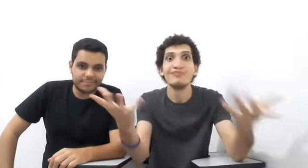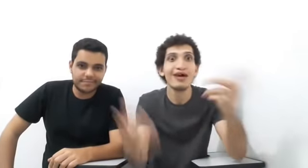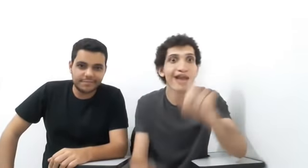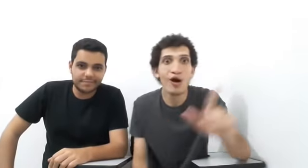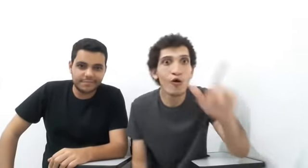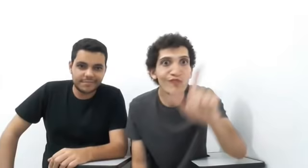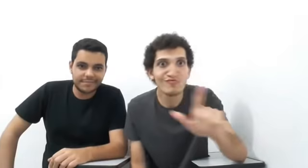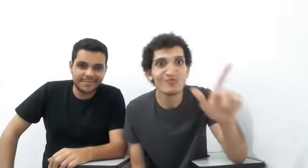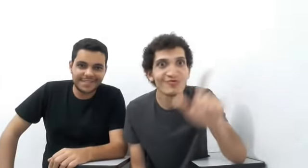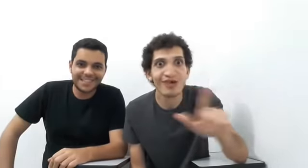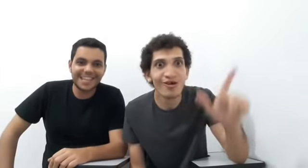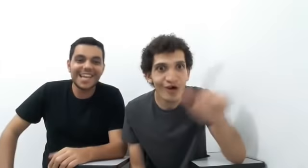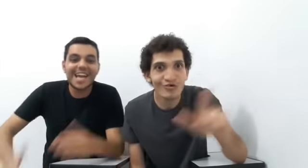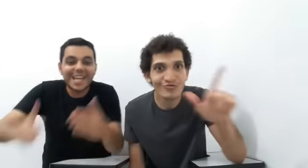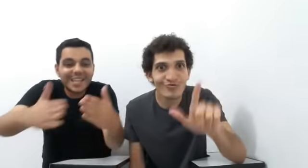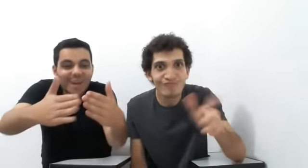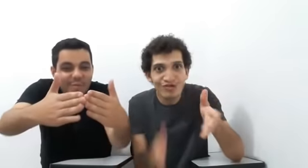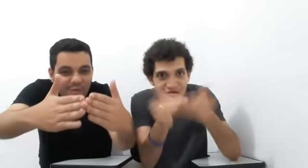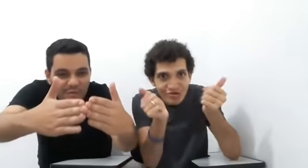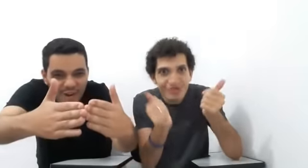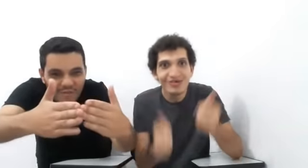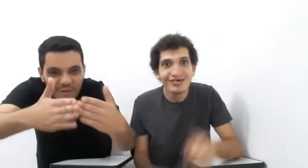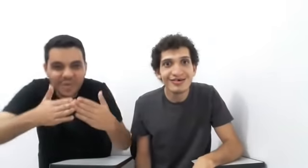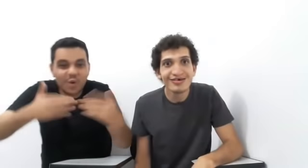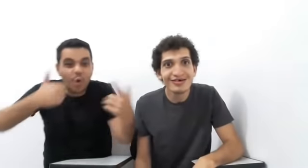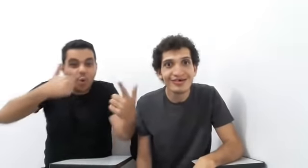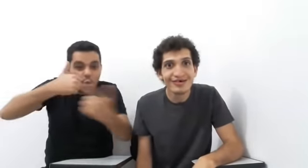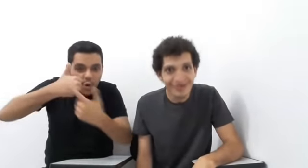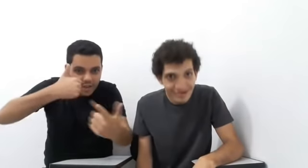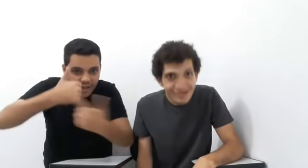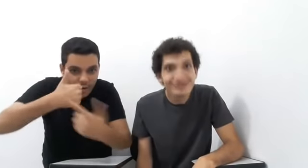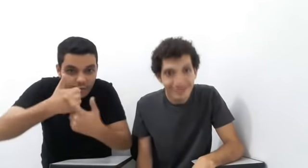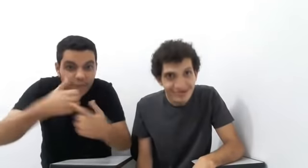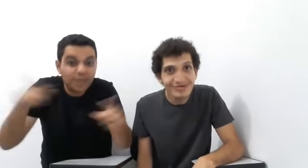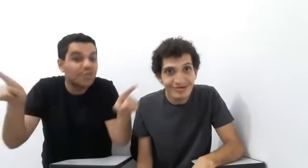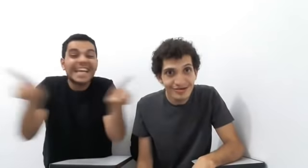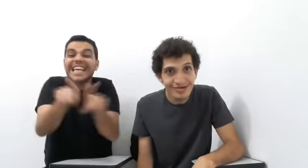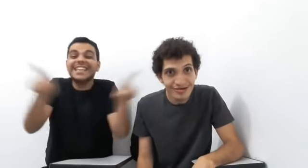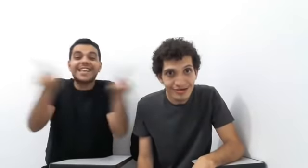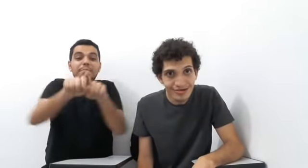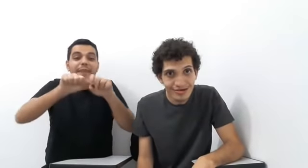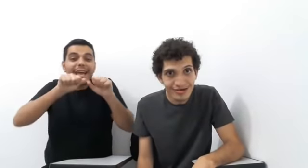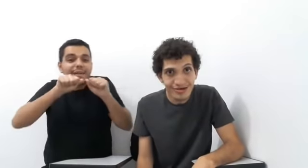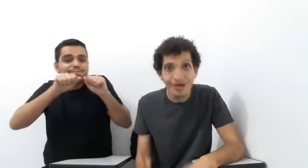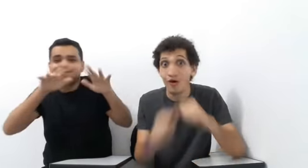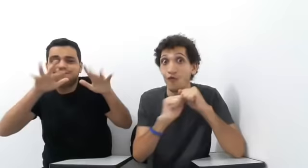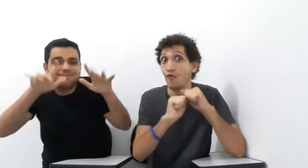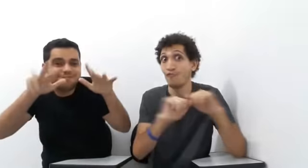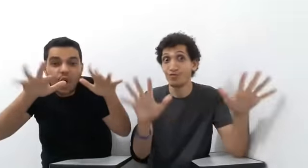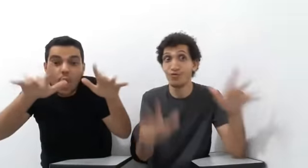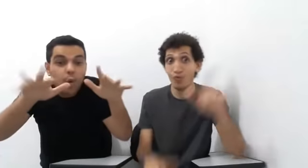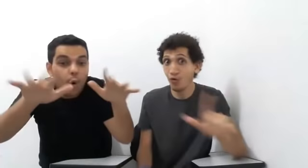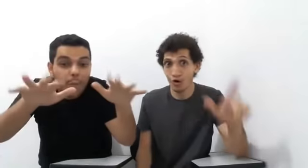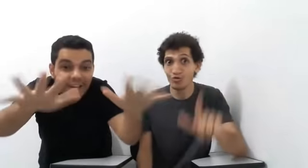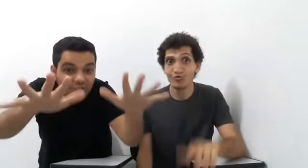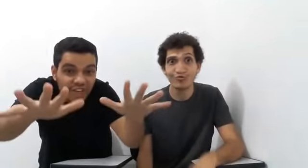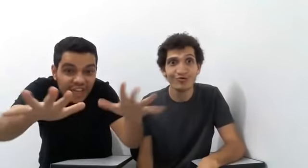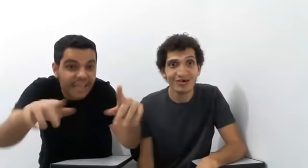É óbvio, é lógico. Então, por favor, pessoal, curta o vídeo e também compartilhe